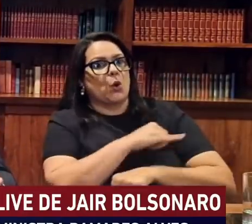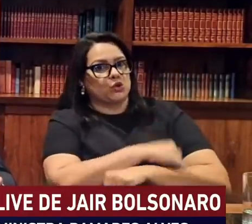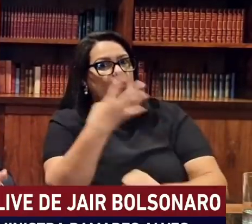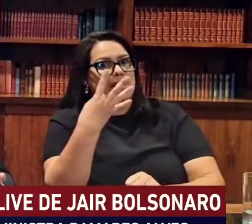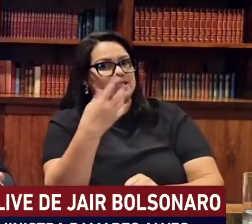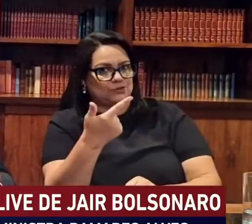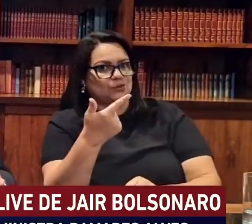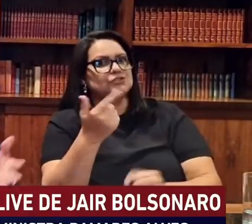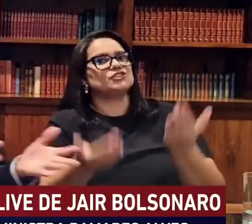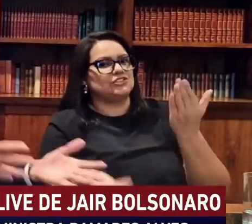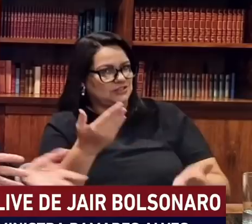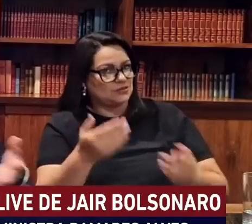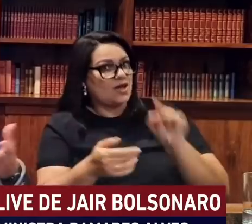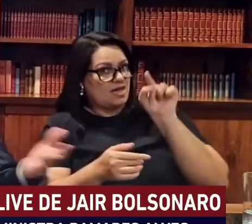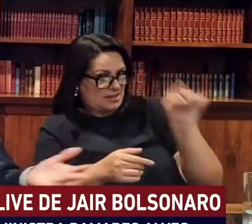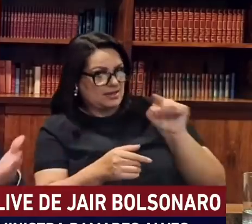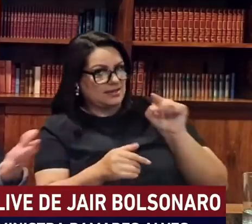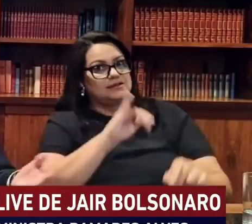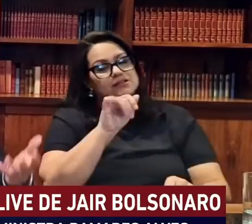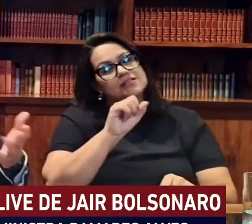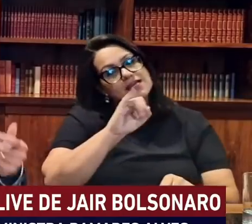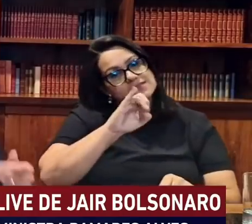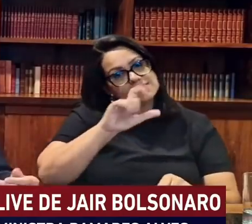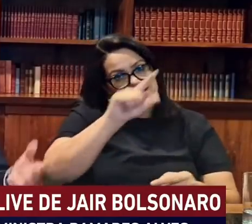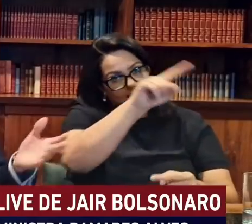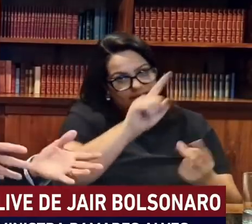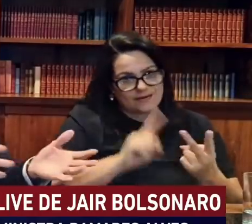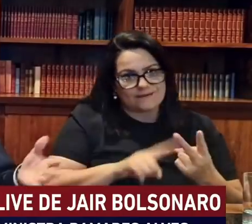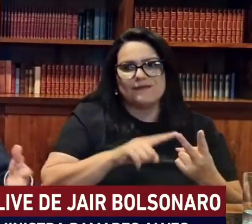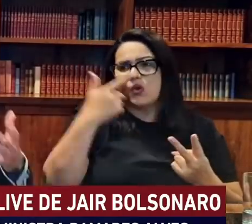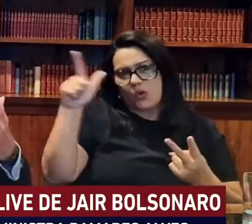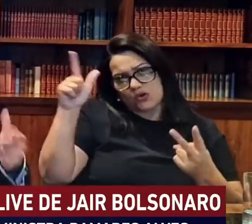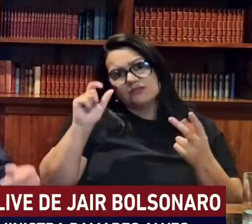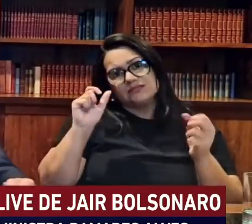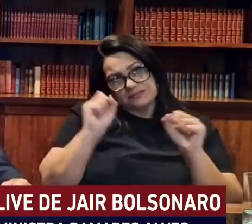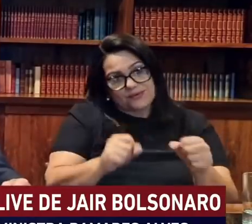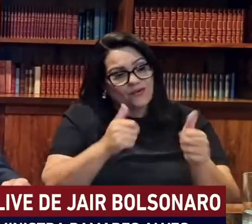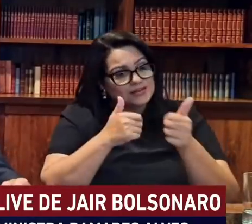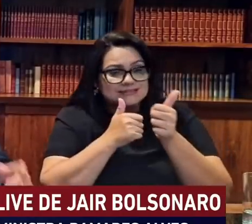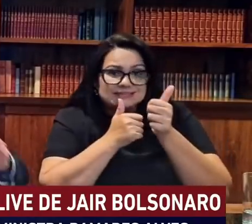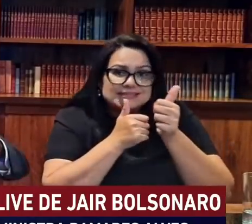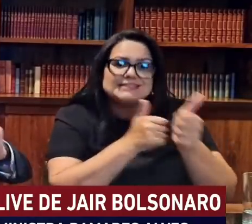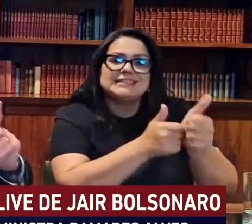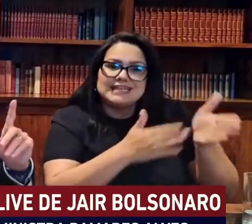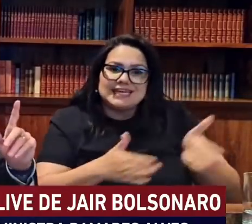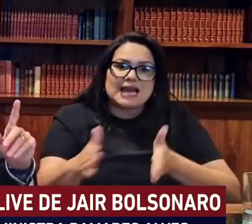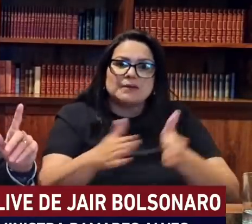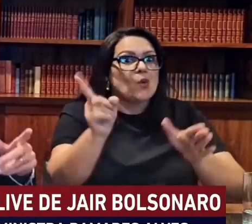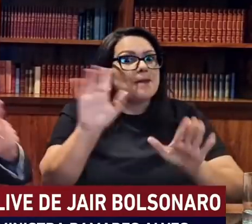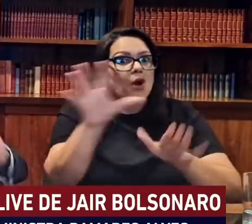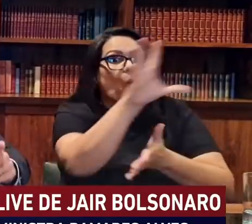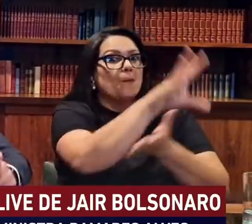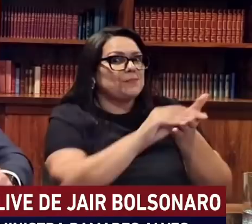o Jaziel, assim como outros, né, que estão lá em Marabá, pode, né? Essa garotada seguiu o caminho do Jaziel. Não para ficar pesado,